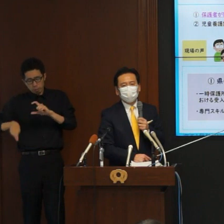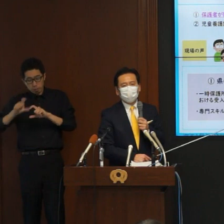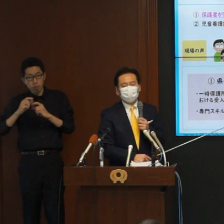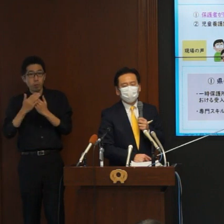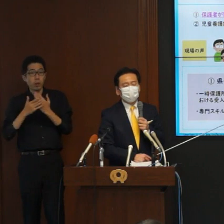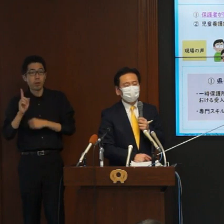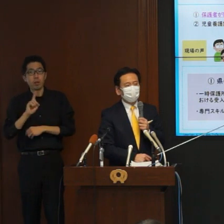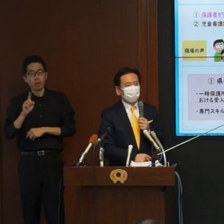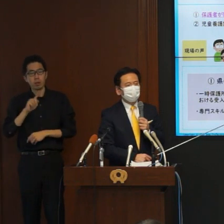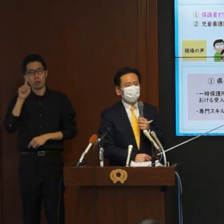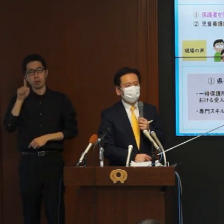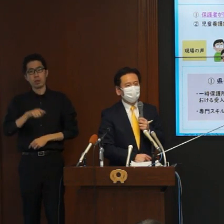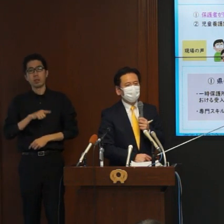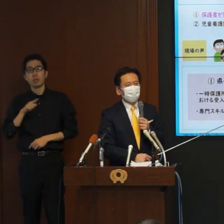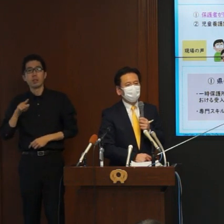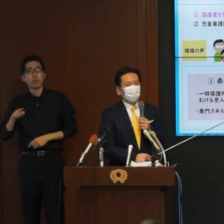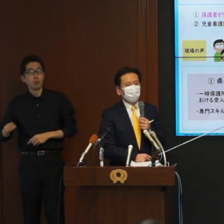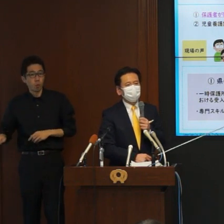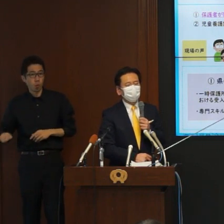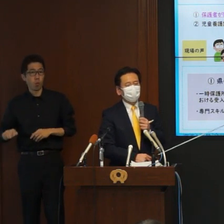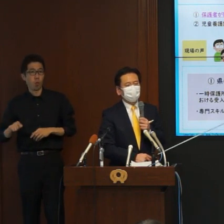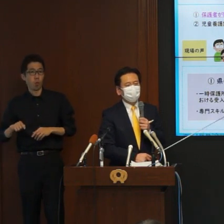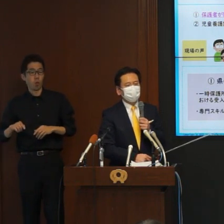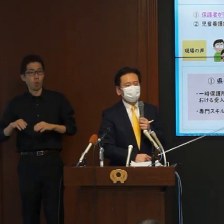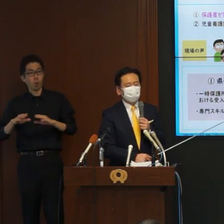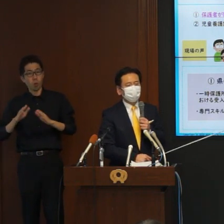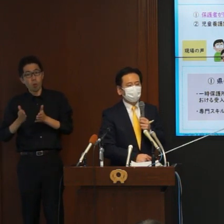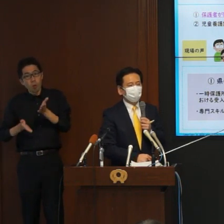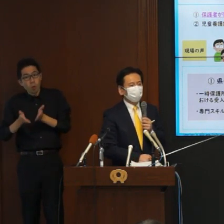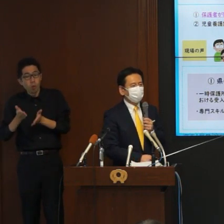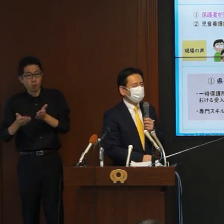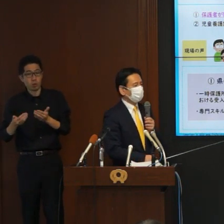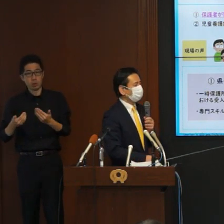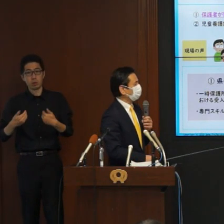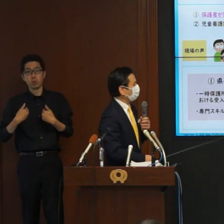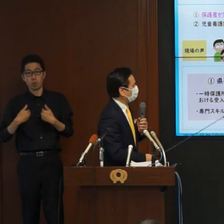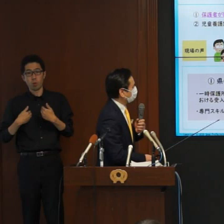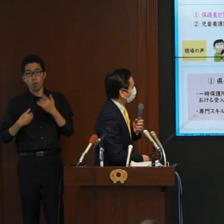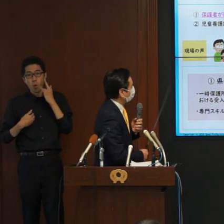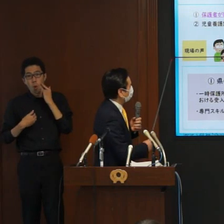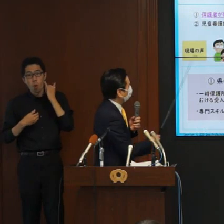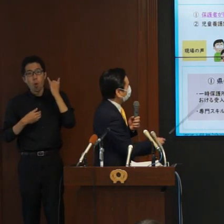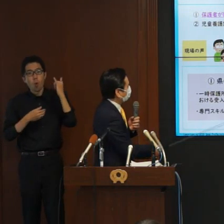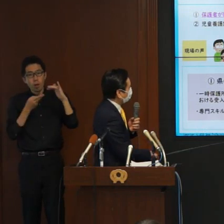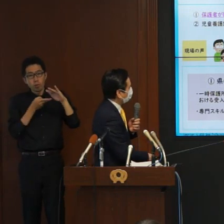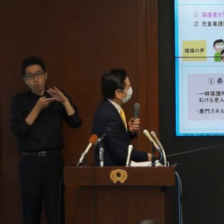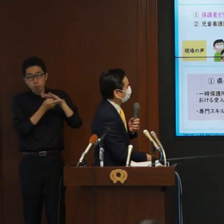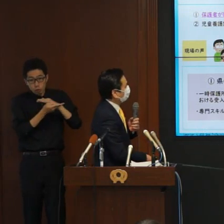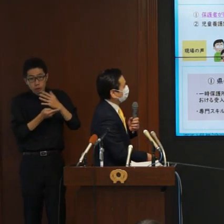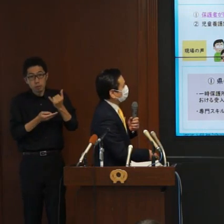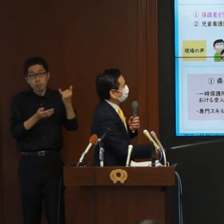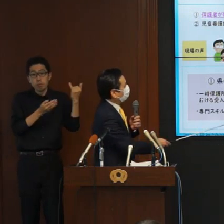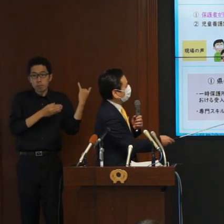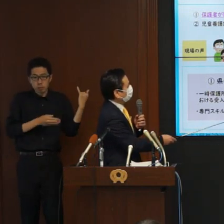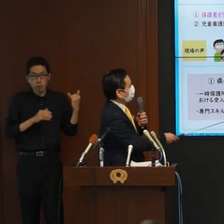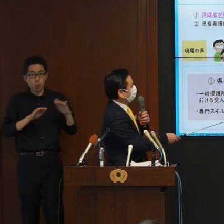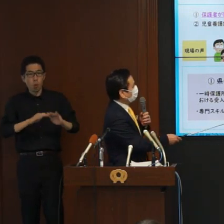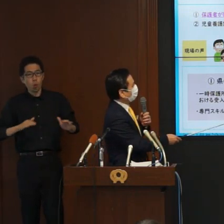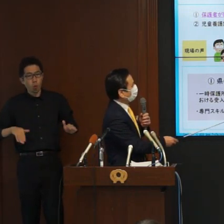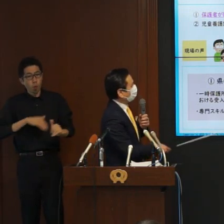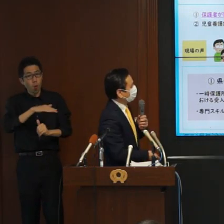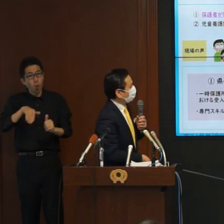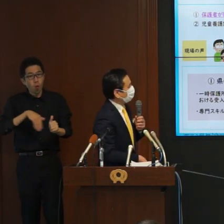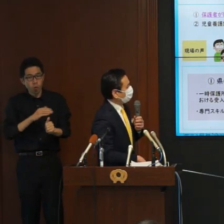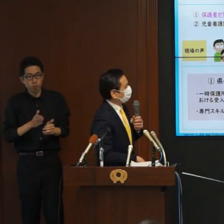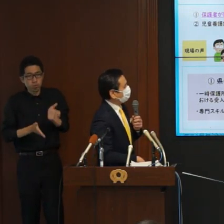同居の親などがいなくなって、一人になってしまうような子どもたちに対する対策をしっかり取っていこうということ、それからもう一点